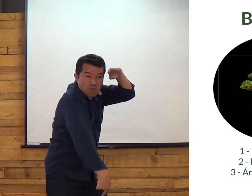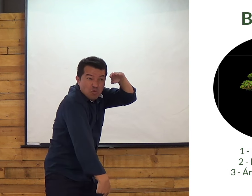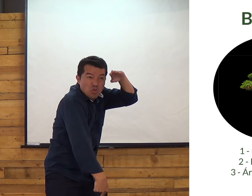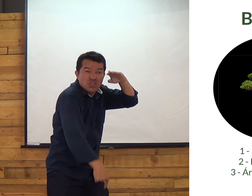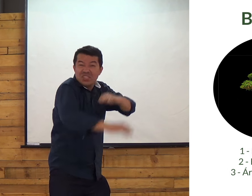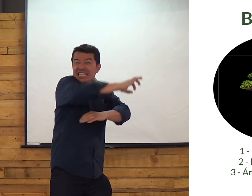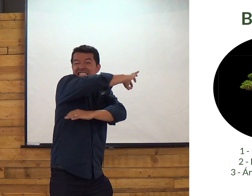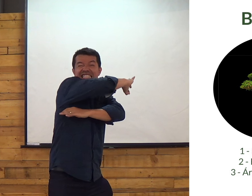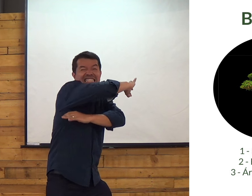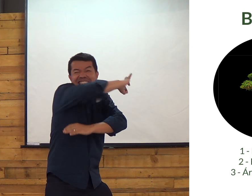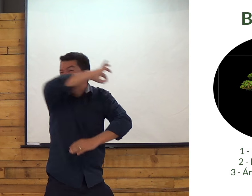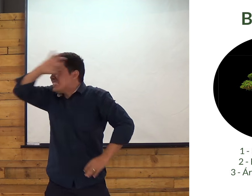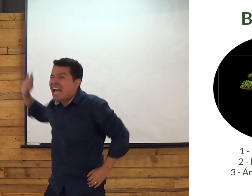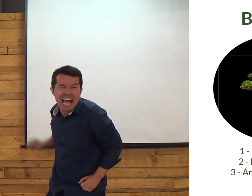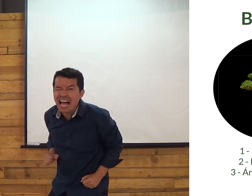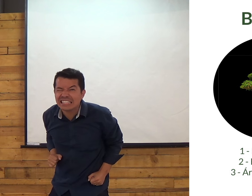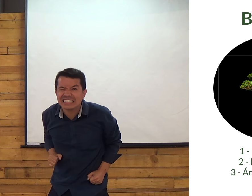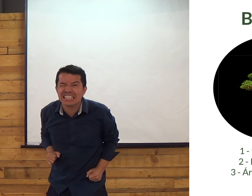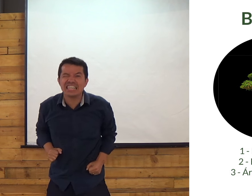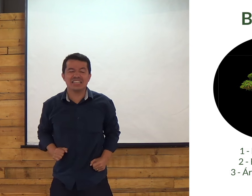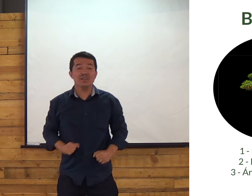horrível, profundidade zero.